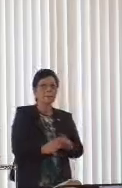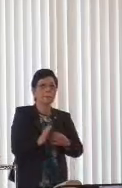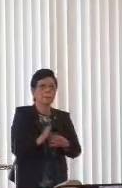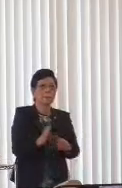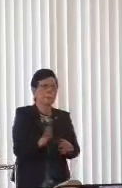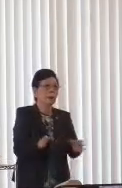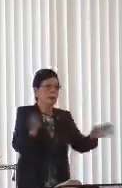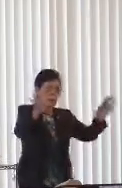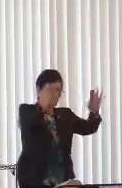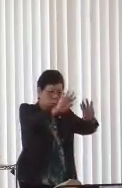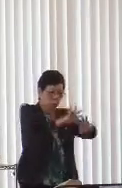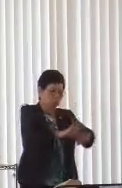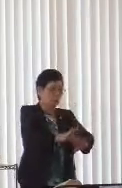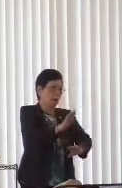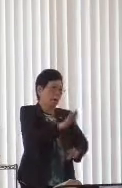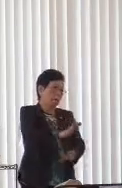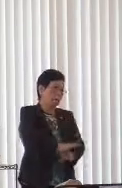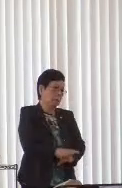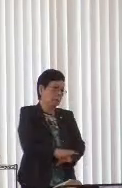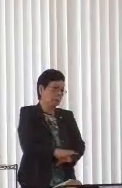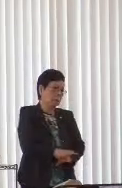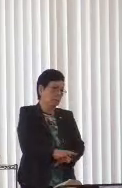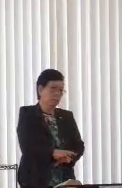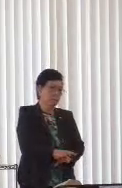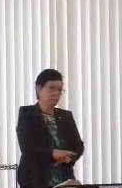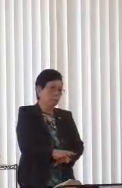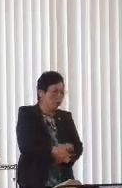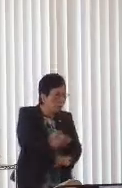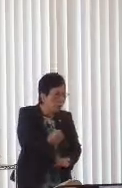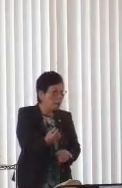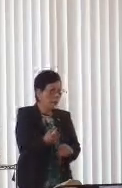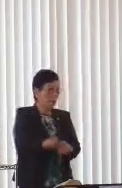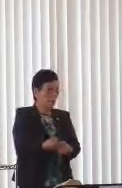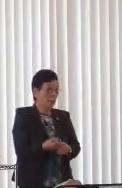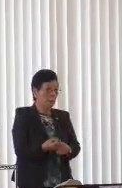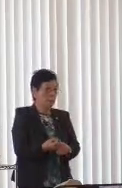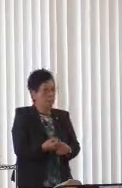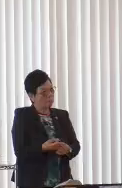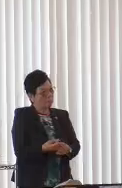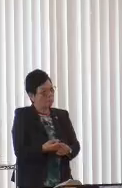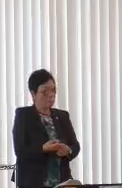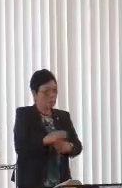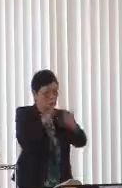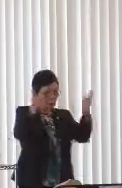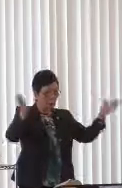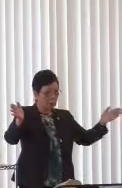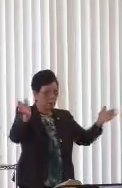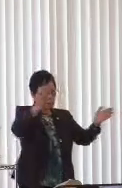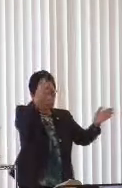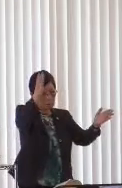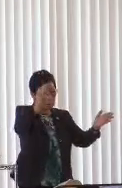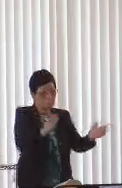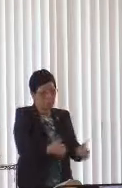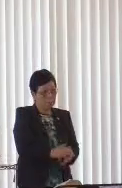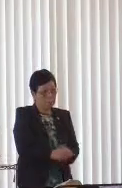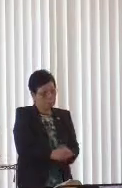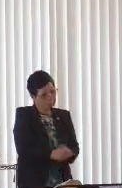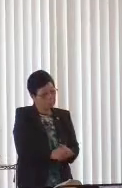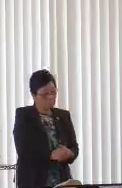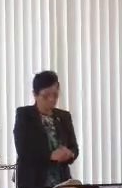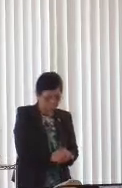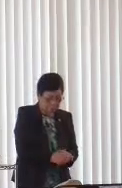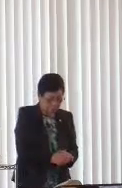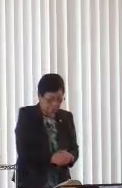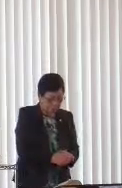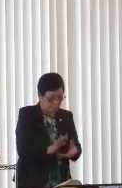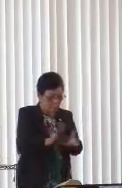真夜中になっちゃったりというようなことがあったようなんですね。それでこの